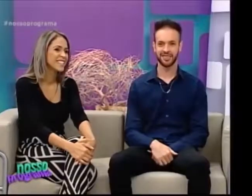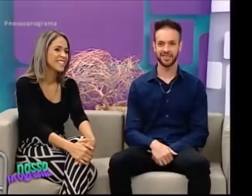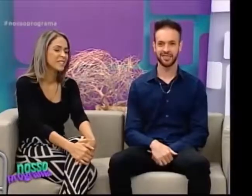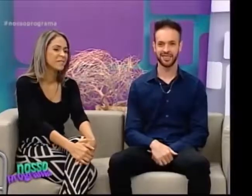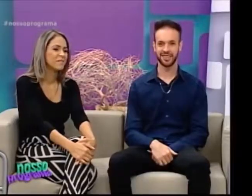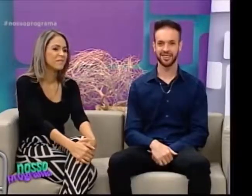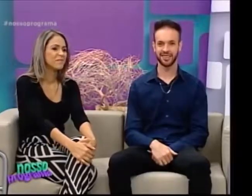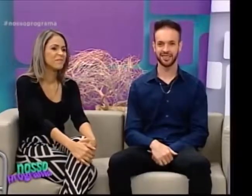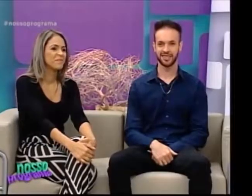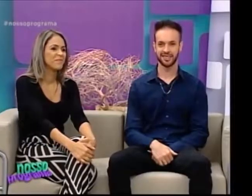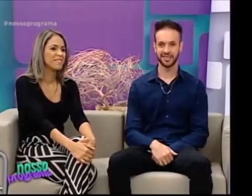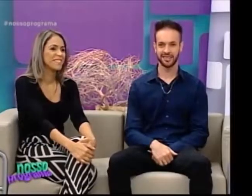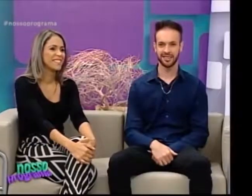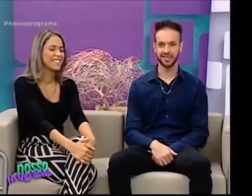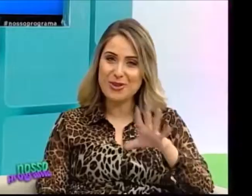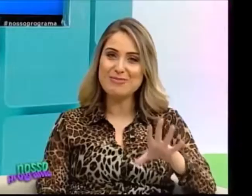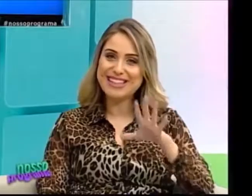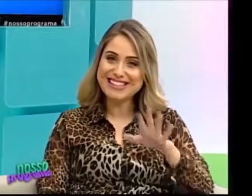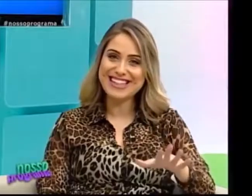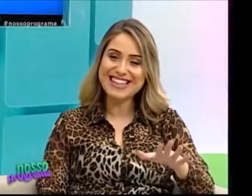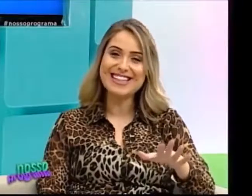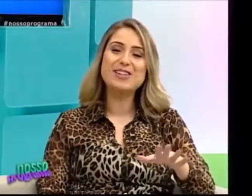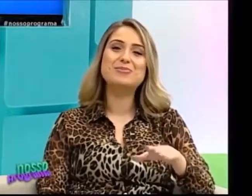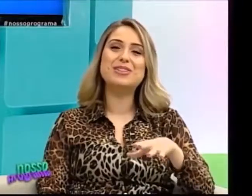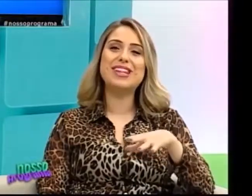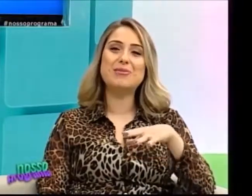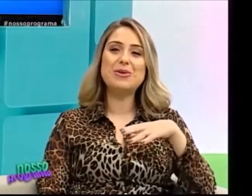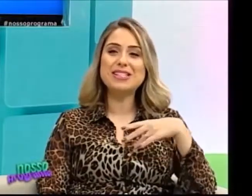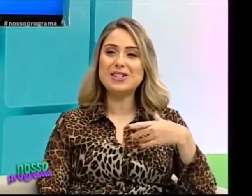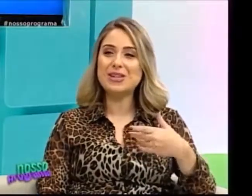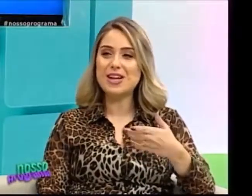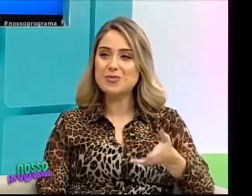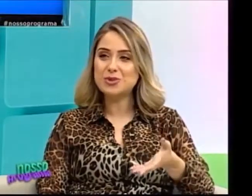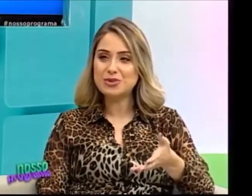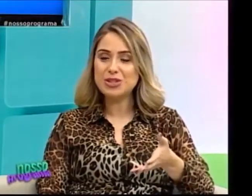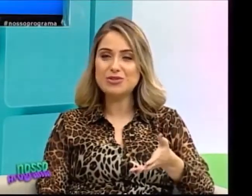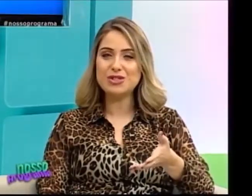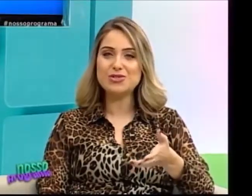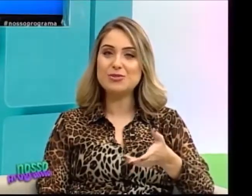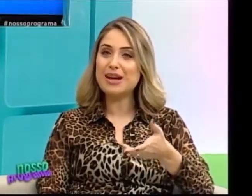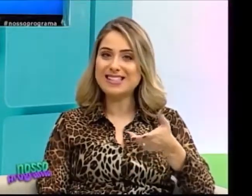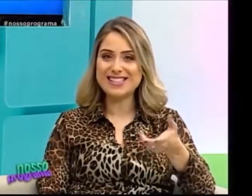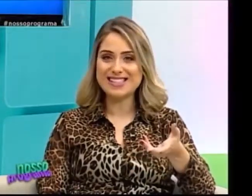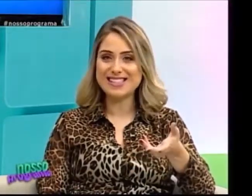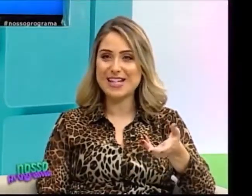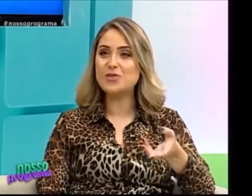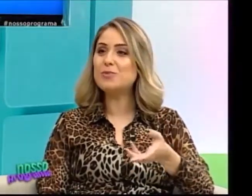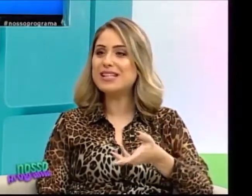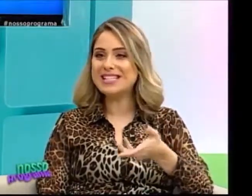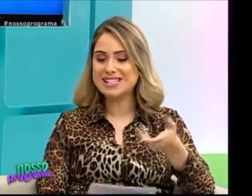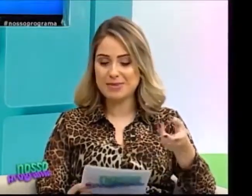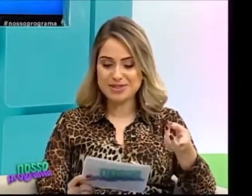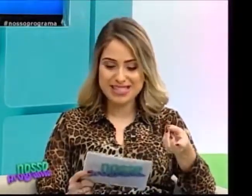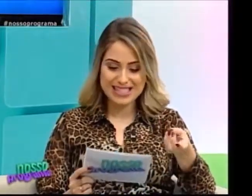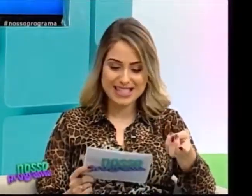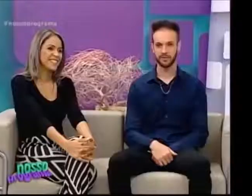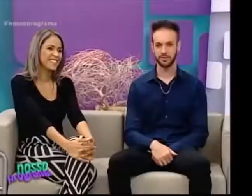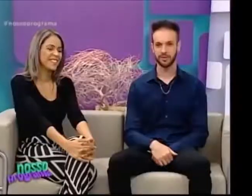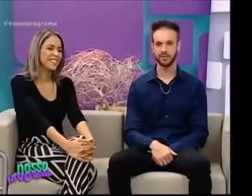vou me esforçar mais, eu vou aprender, porque é uma coisa que eu quero muito e eu vejo demais a necessidade. Foi um prazer receber vocês aqui. Mari,